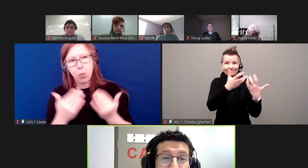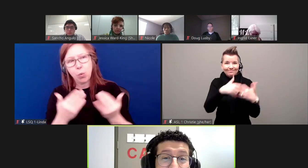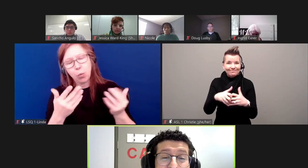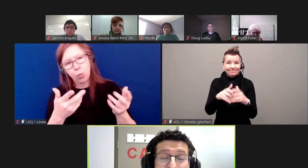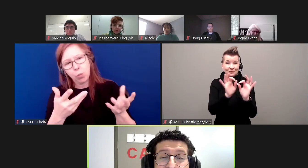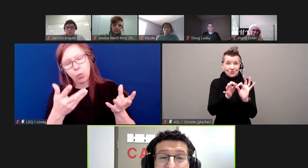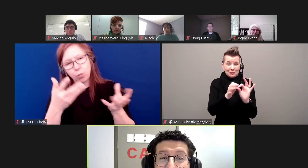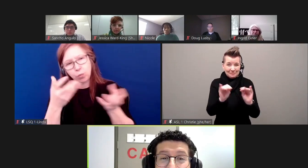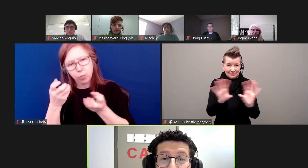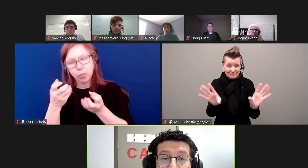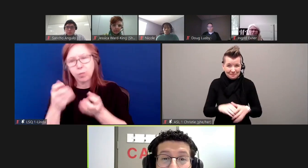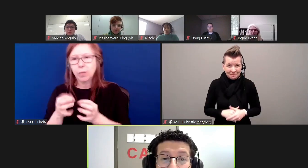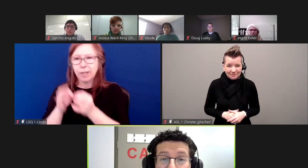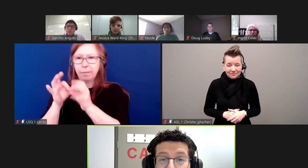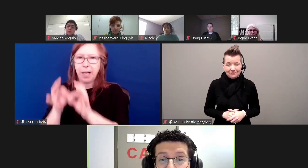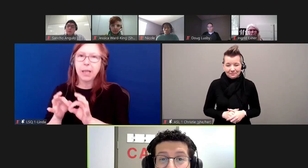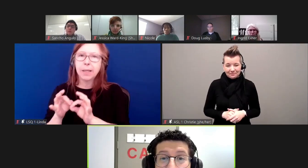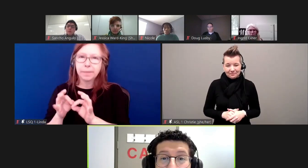dit.